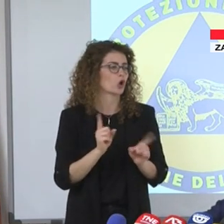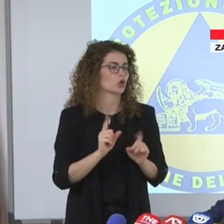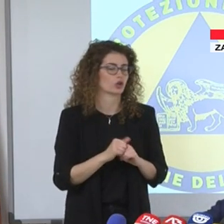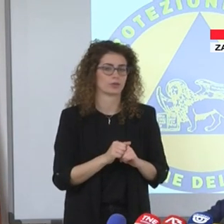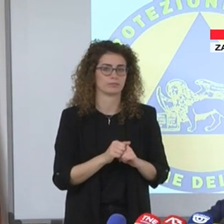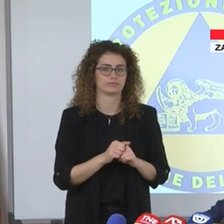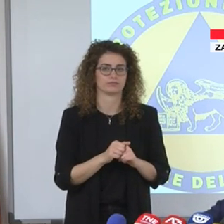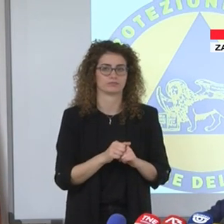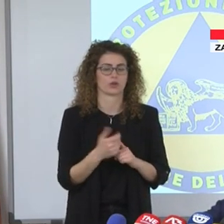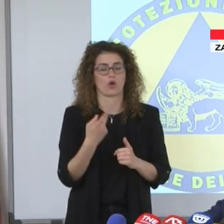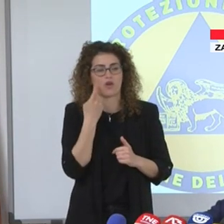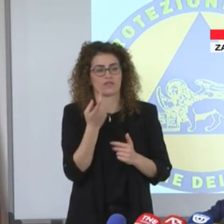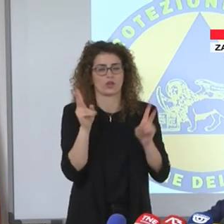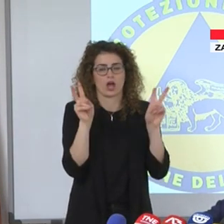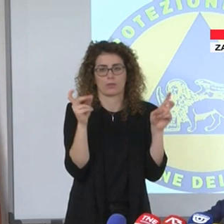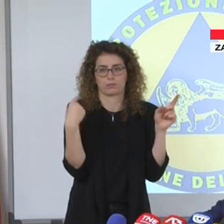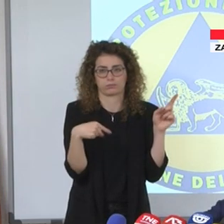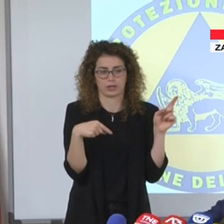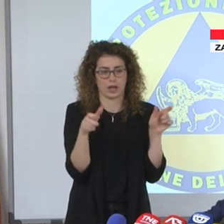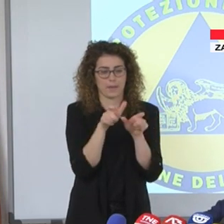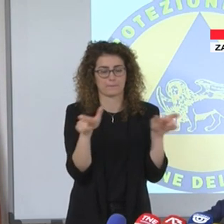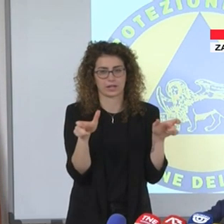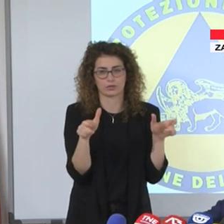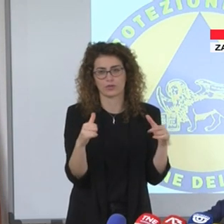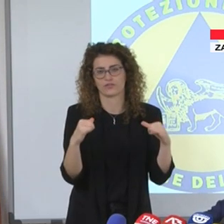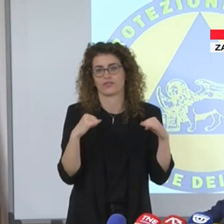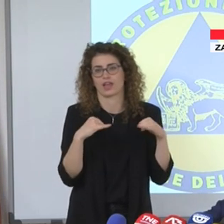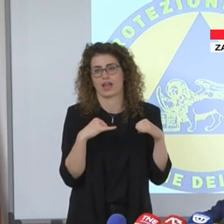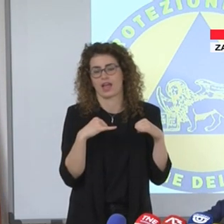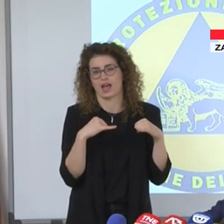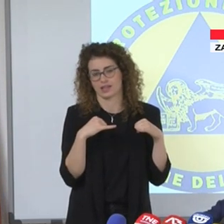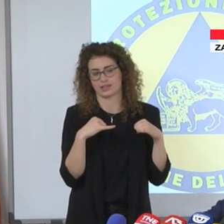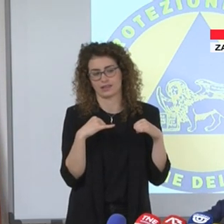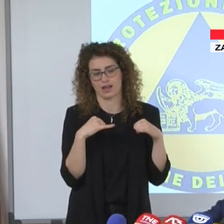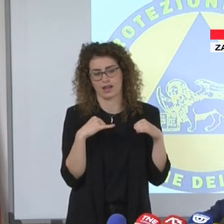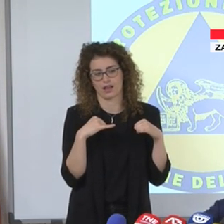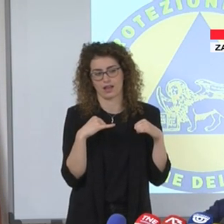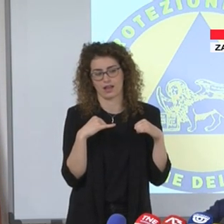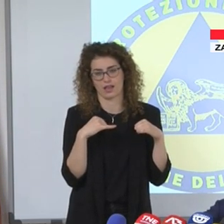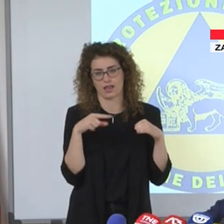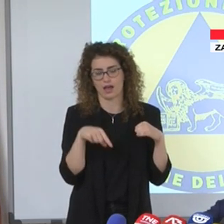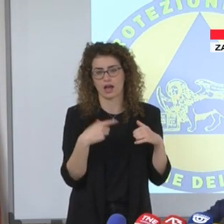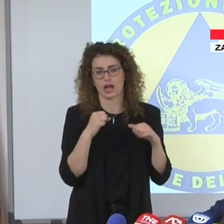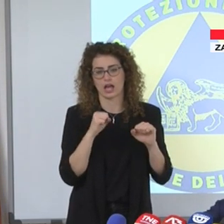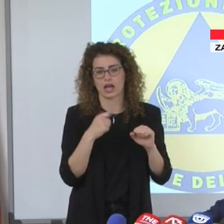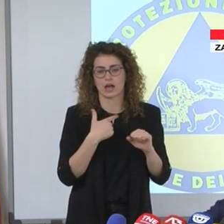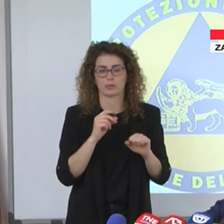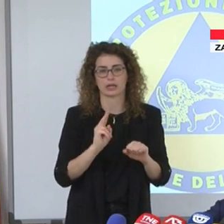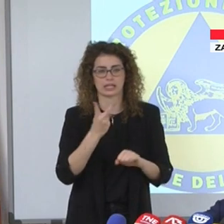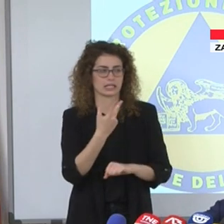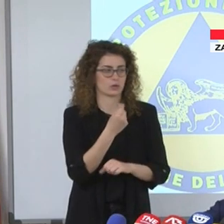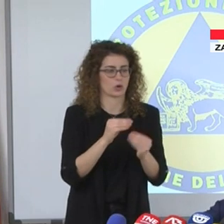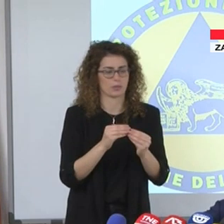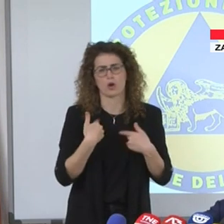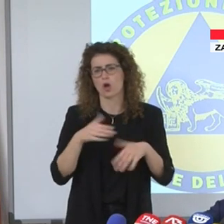No, cioè vedo che si pone sto tema della gente che verrebbe in vacanza d'estate e sarebbe a scavalco con le seconde dosi. Quindi ma noi siamo in grado di organizzarla senza